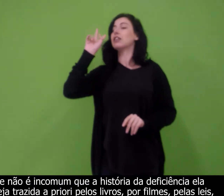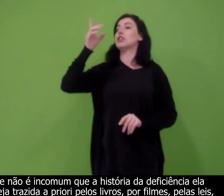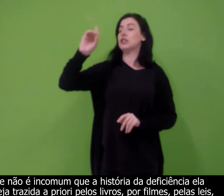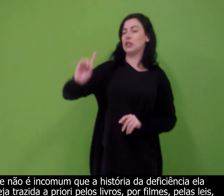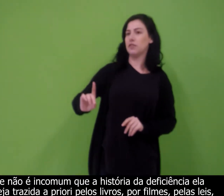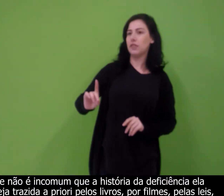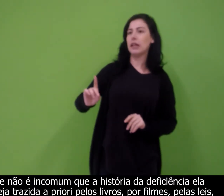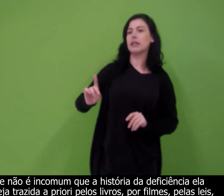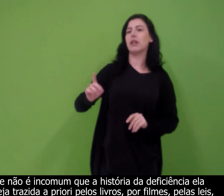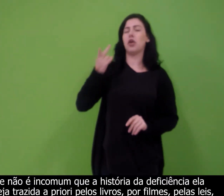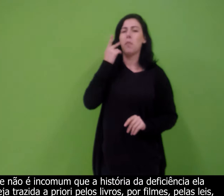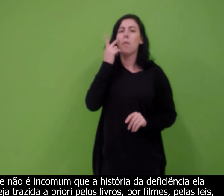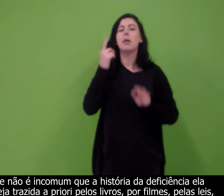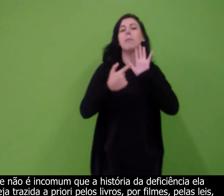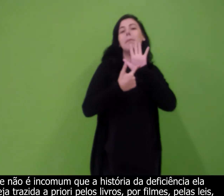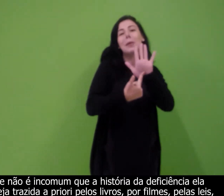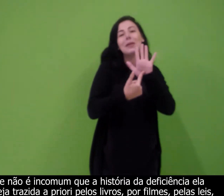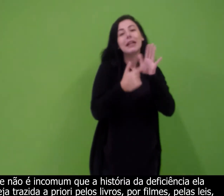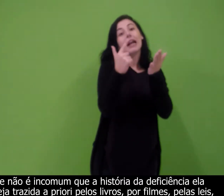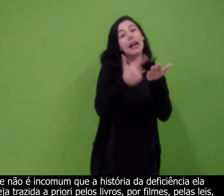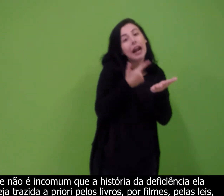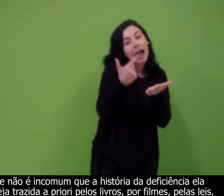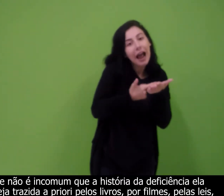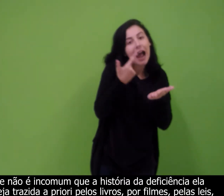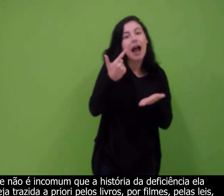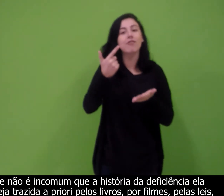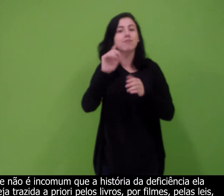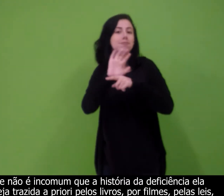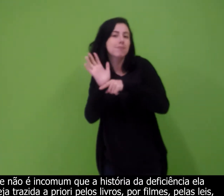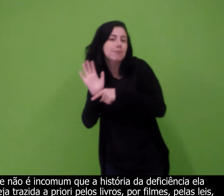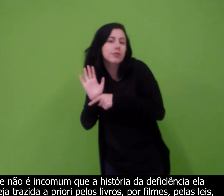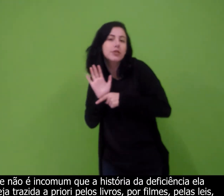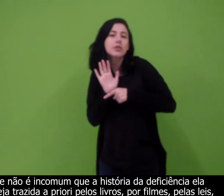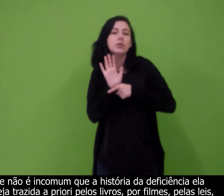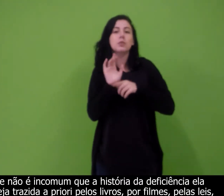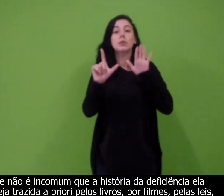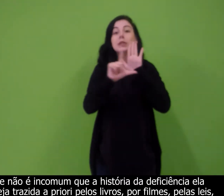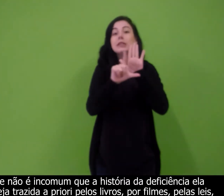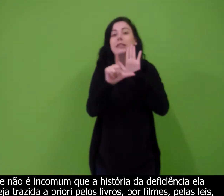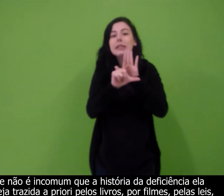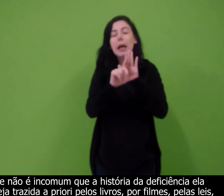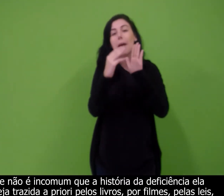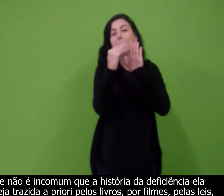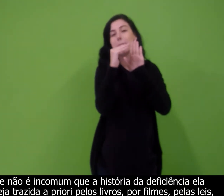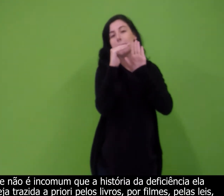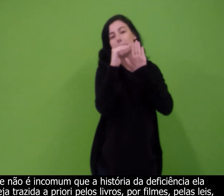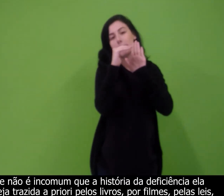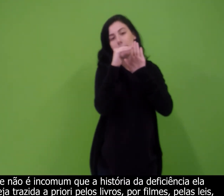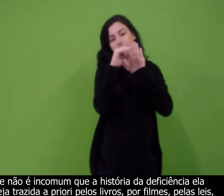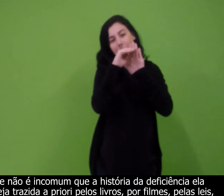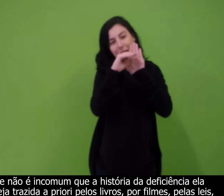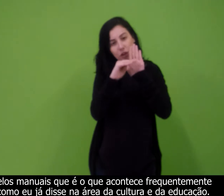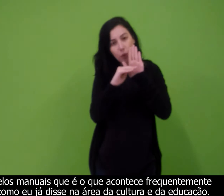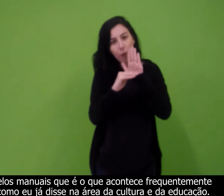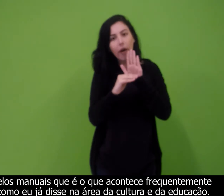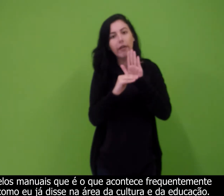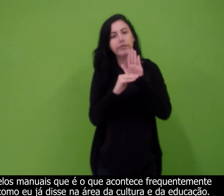que a história da deficiência ela seja trazida a priori pelos livros, por filmes, pelas leis, pelos